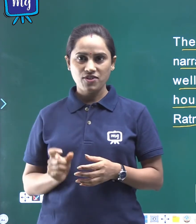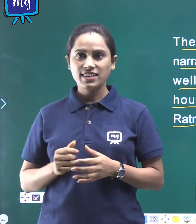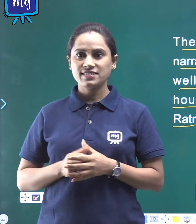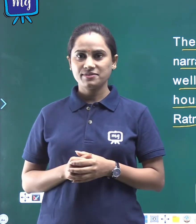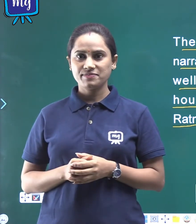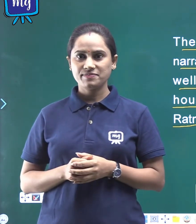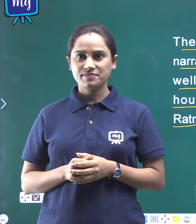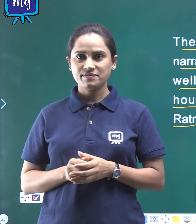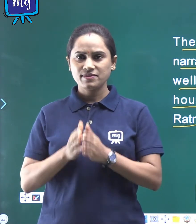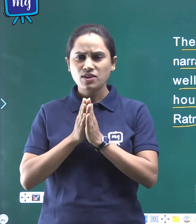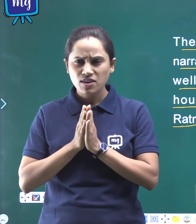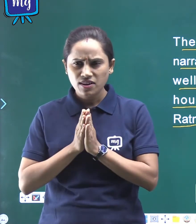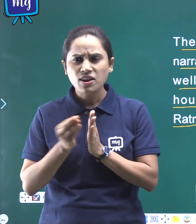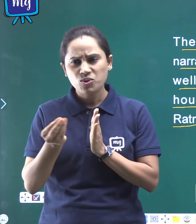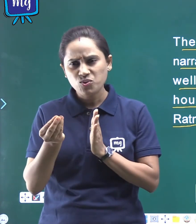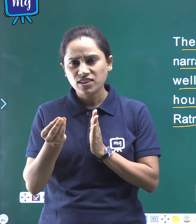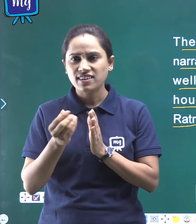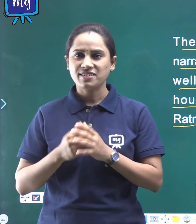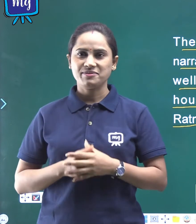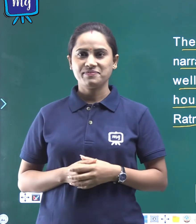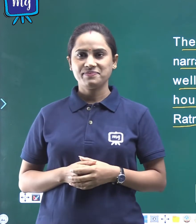request, अनुरोध करना.